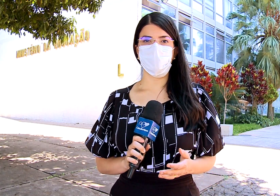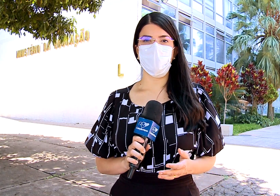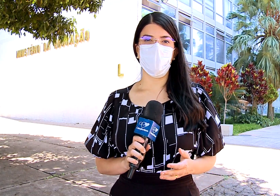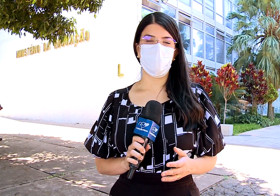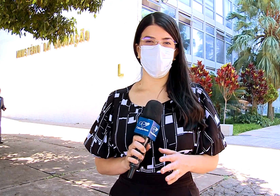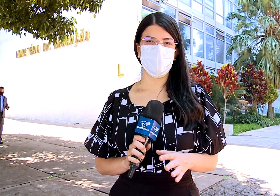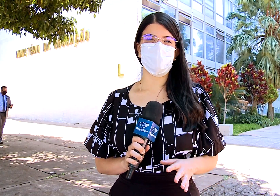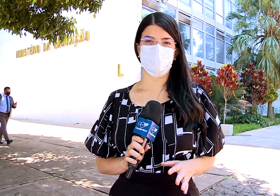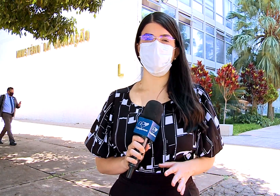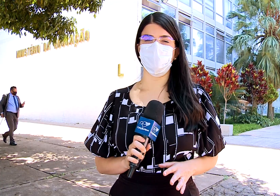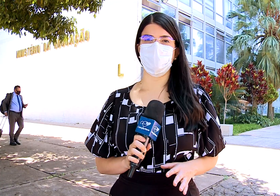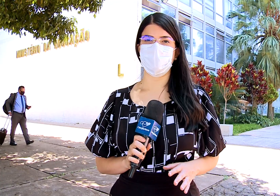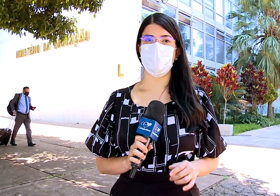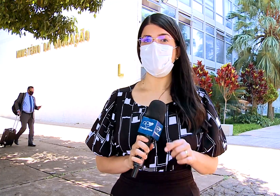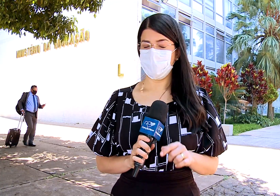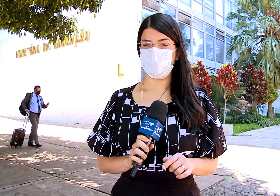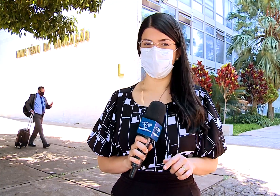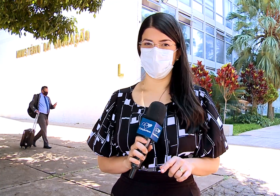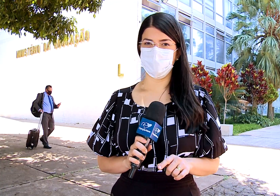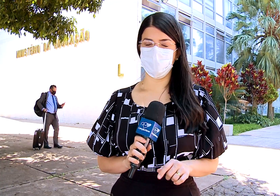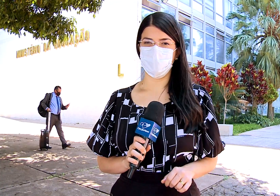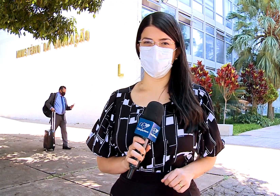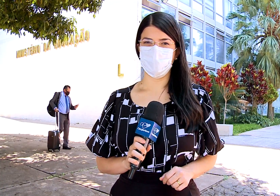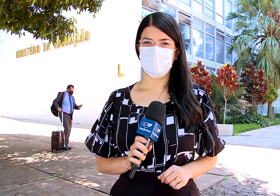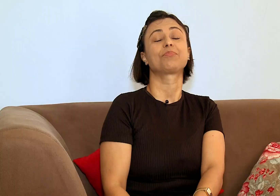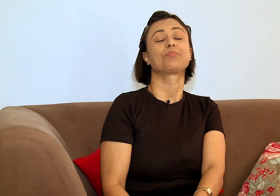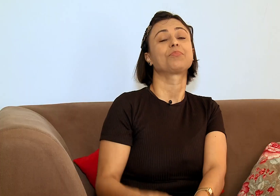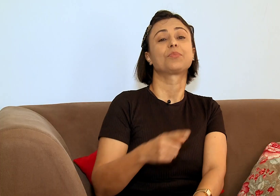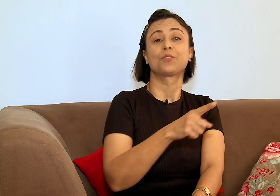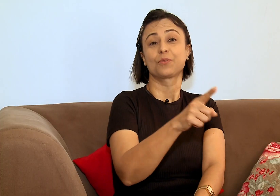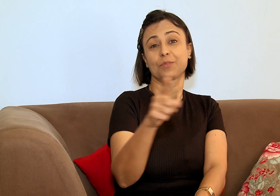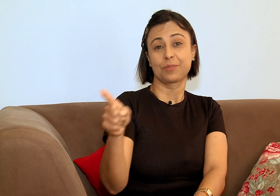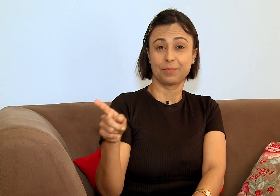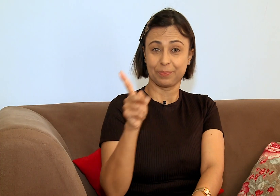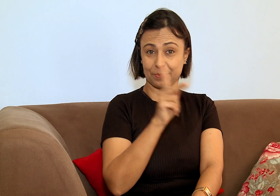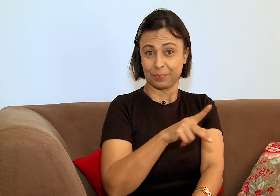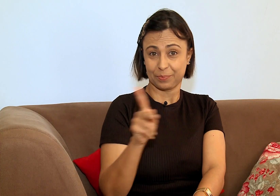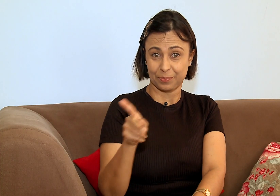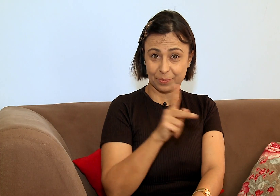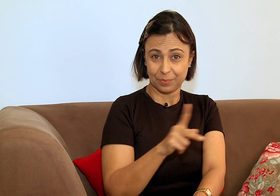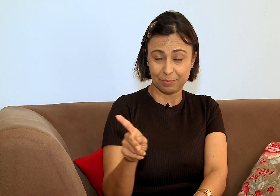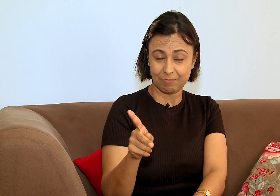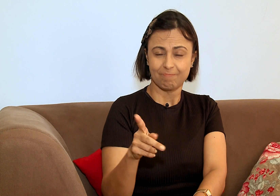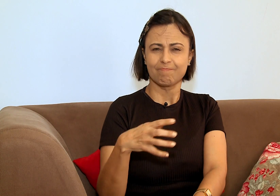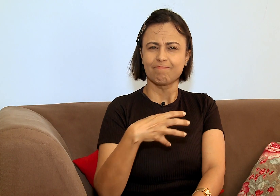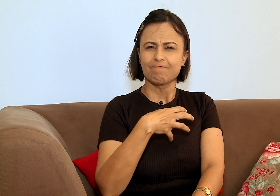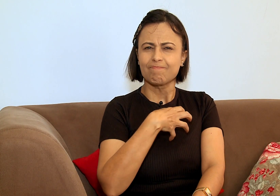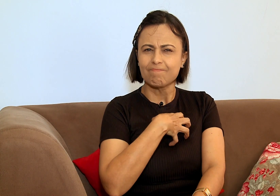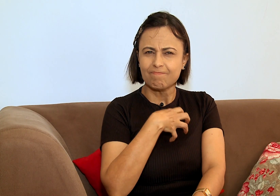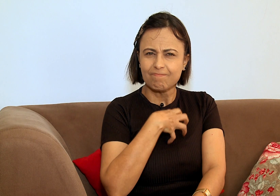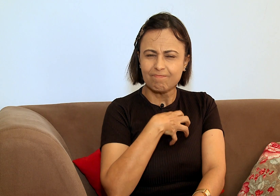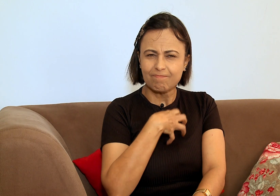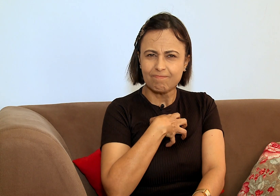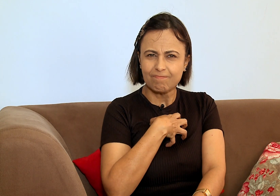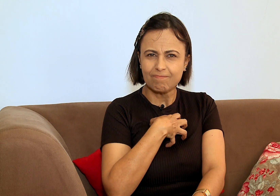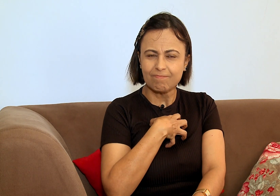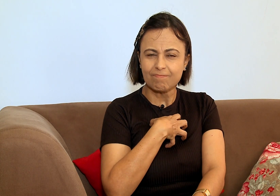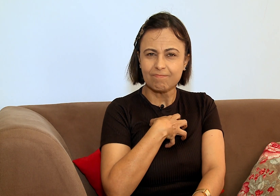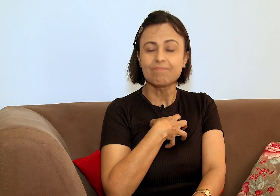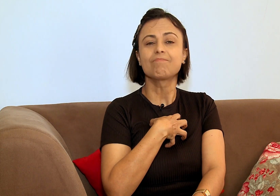com a publicação de uma lei em 2021. Simone Moura é intérprete de Libras e tem uma vasta experiência com